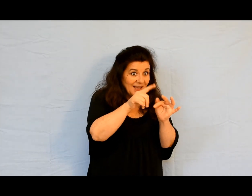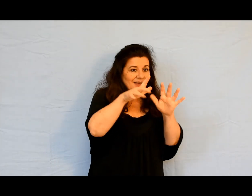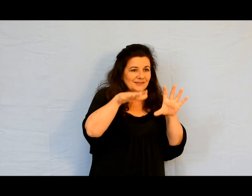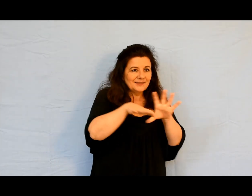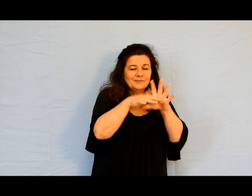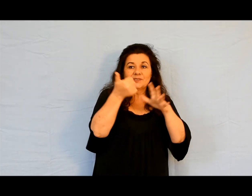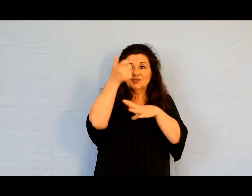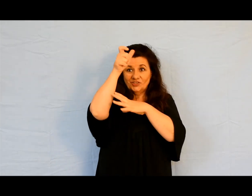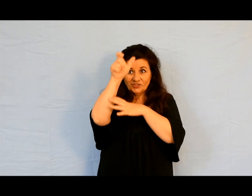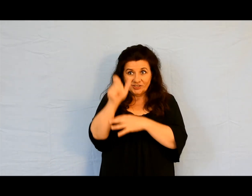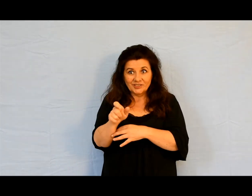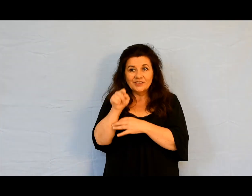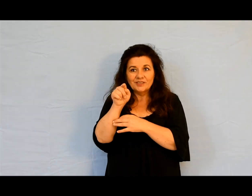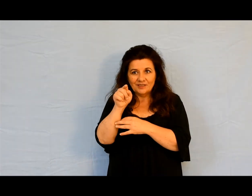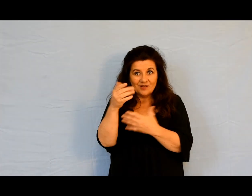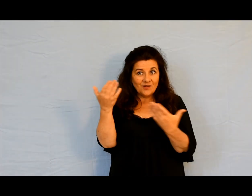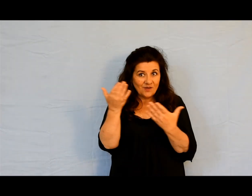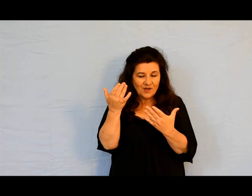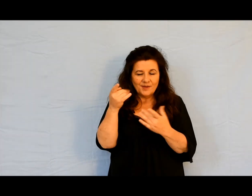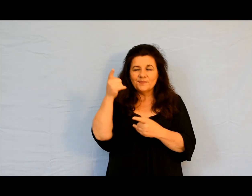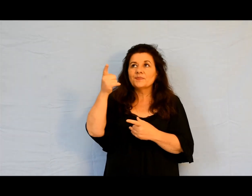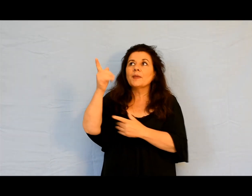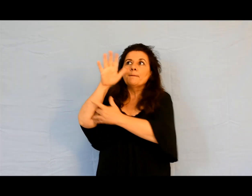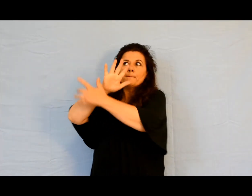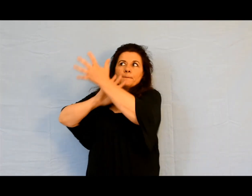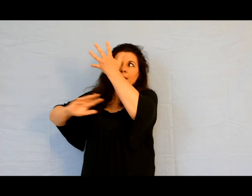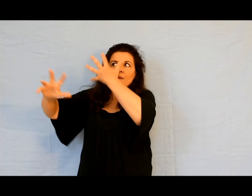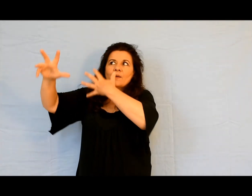c'est celui qui entend la parole et la comprend.